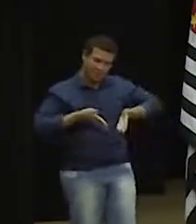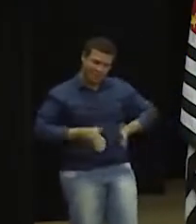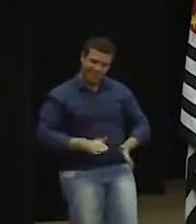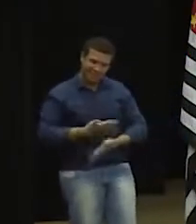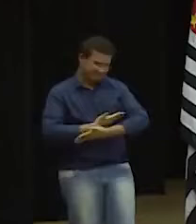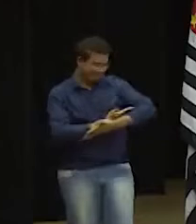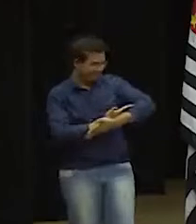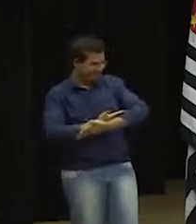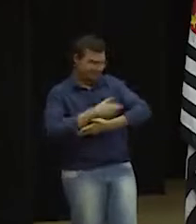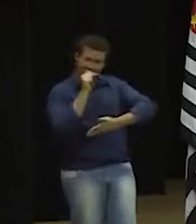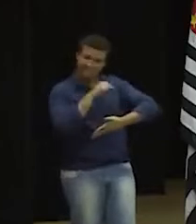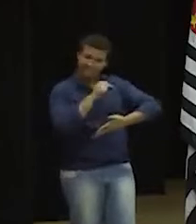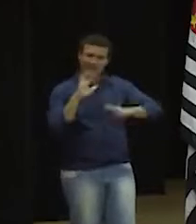Quando um bebê nasce,